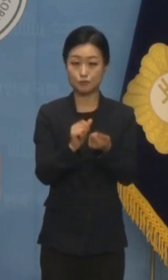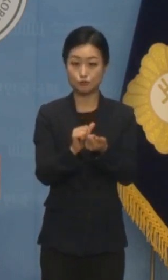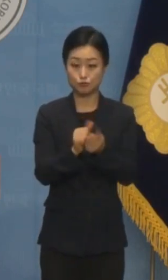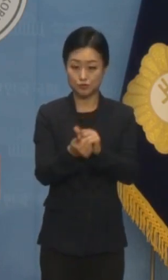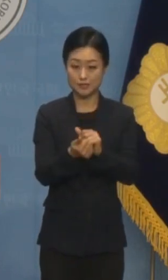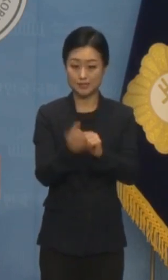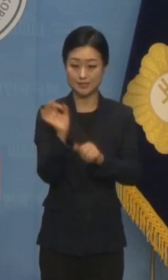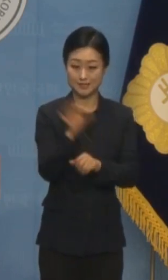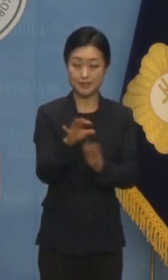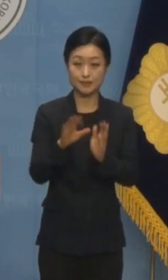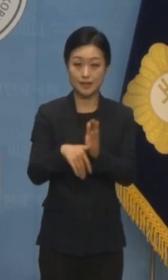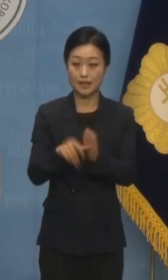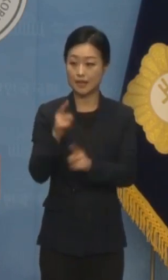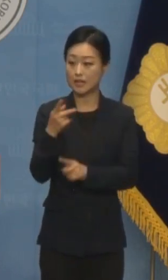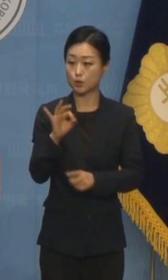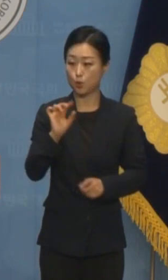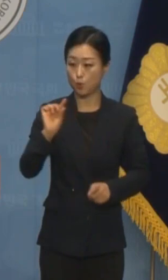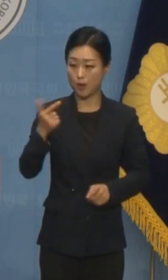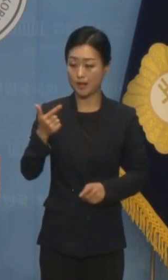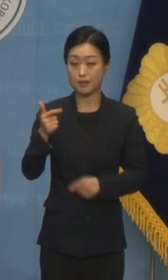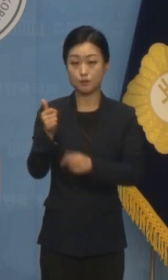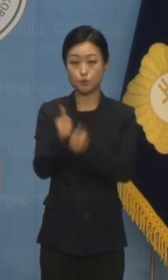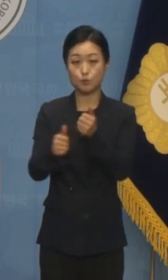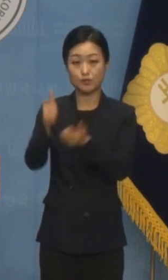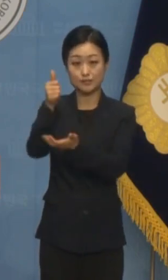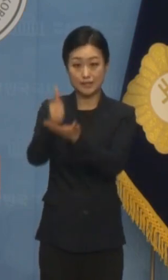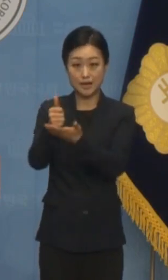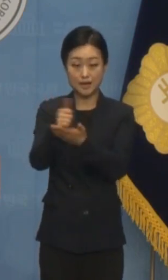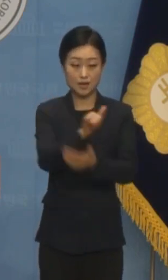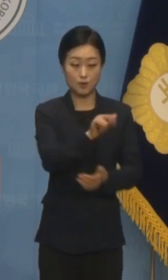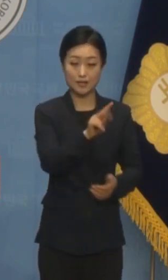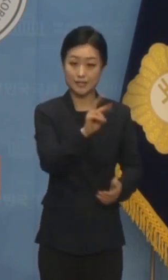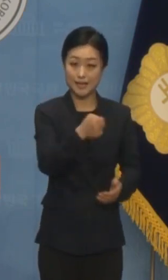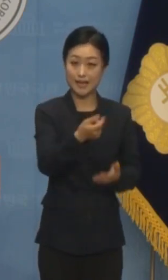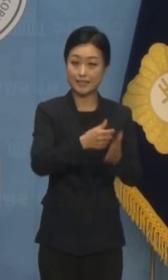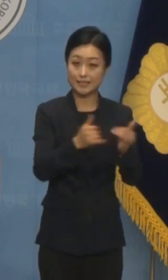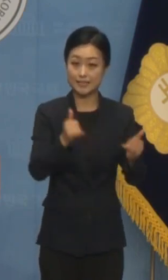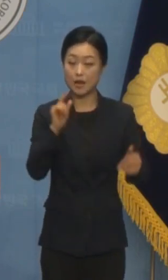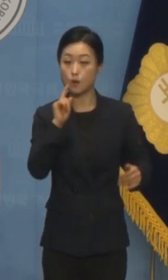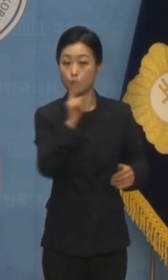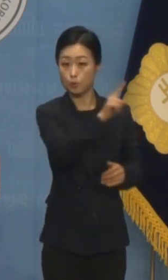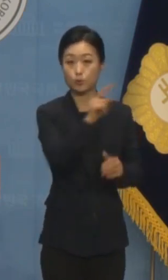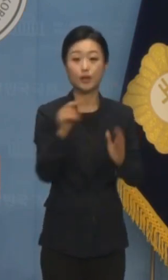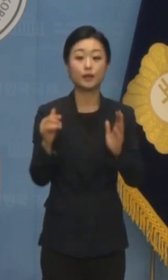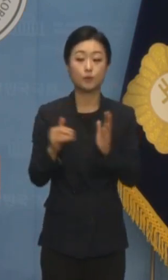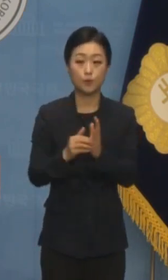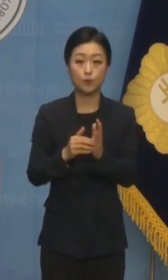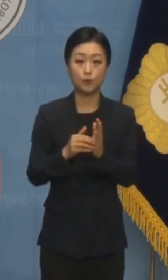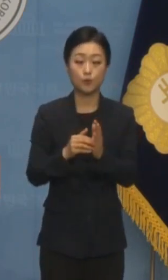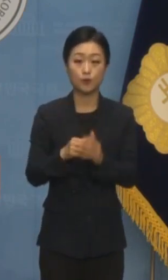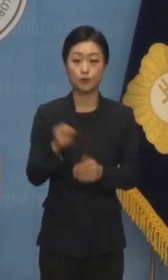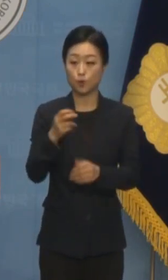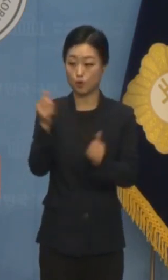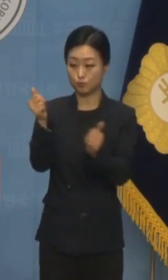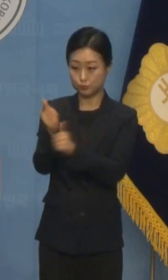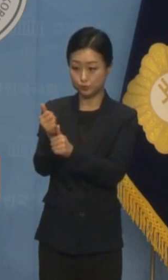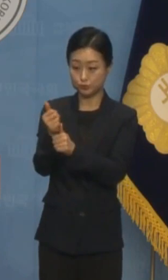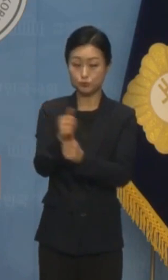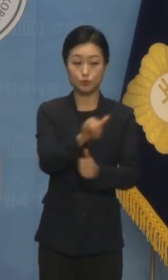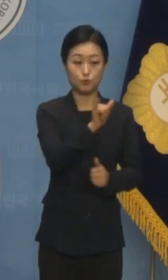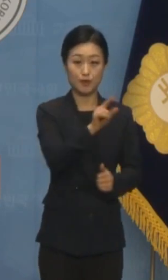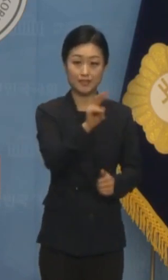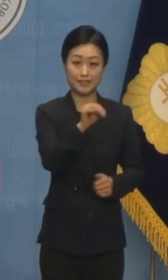당시 이동관 위원장이 YTN 기자를 형사 고소했던 점, 이상인 부위원장이